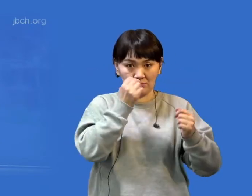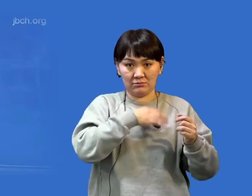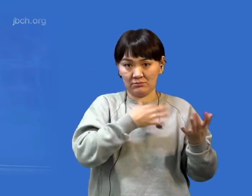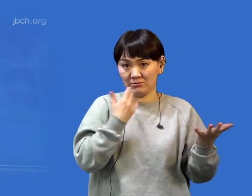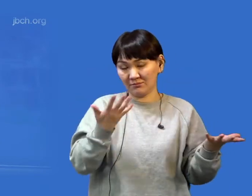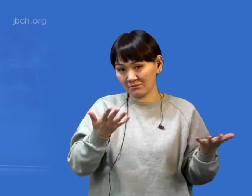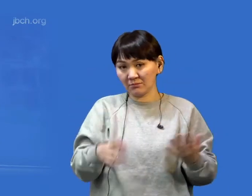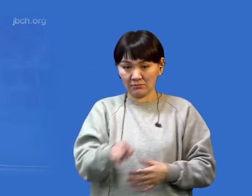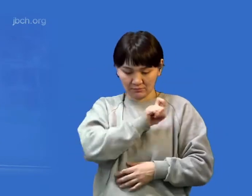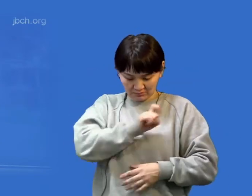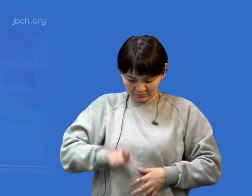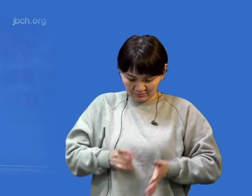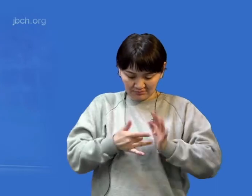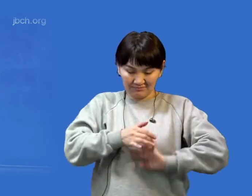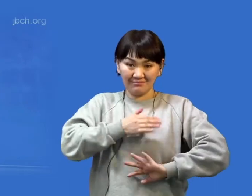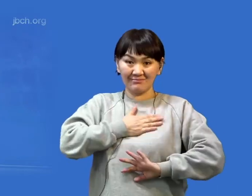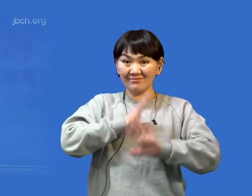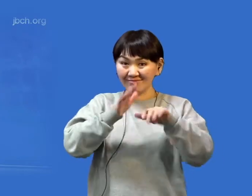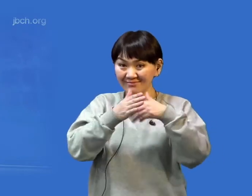Христ итгэж бид хүмүүс бол